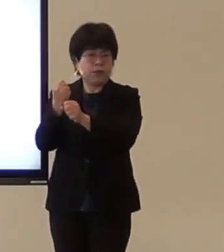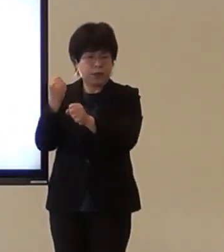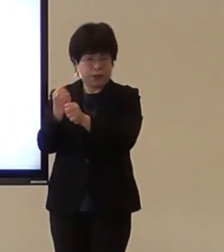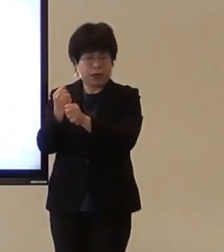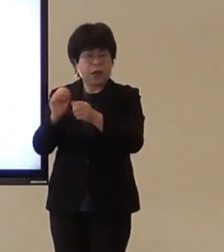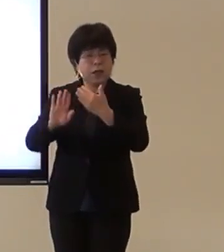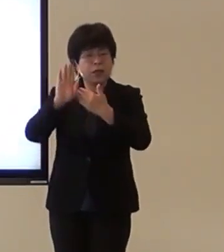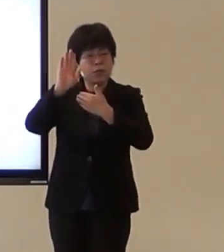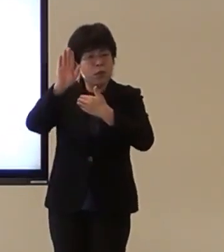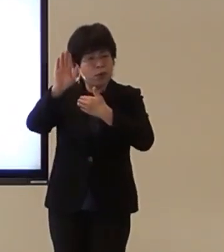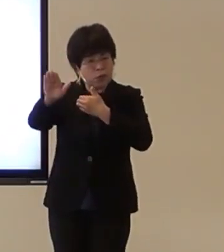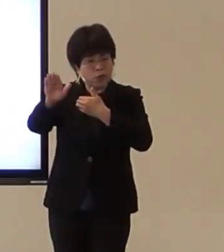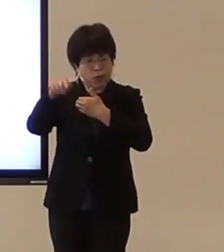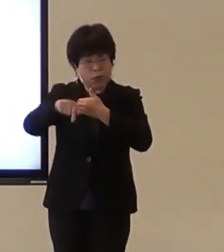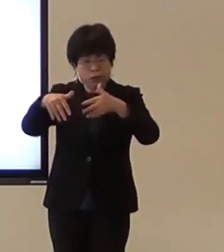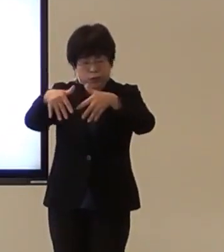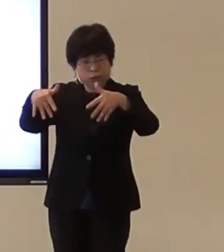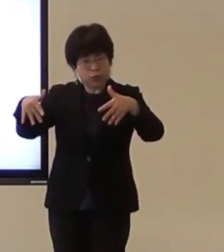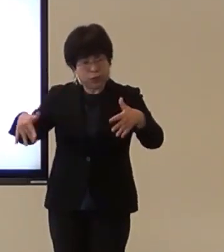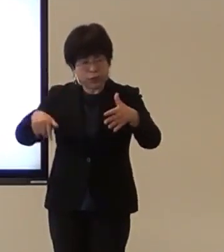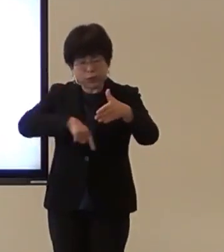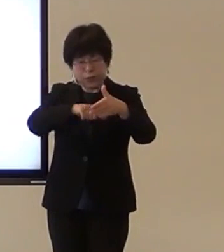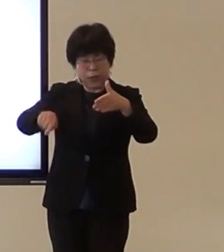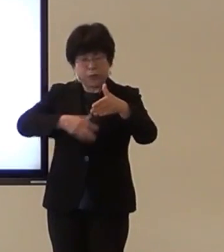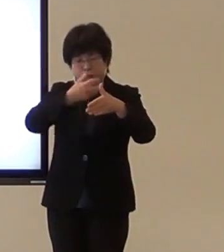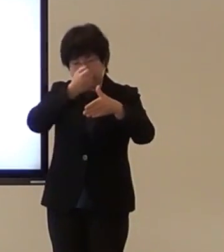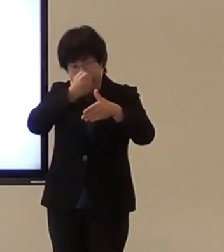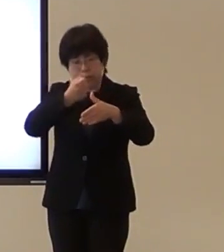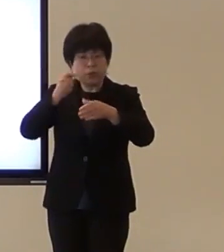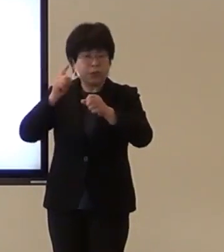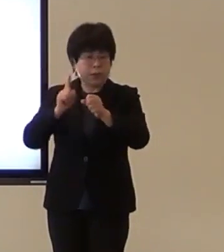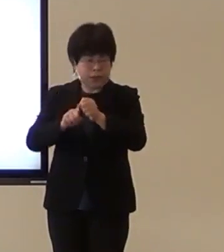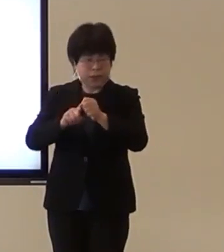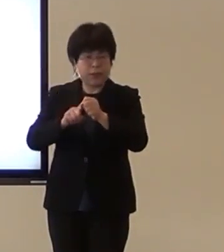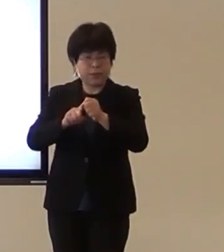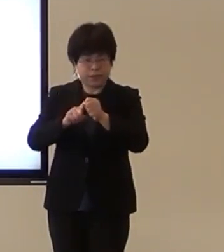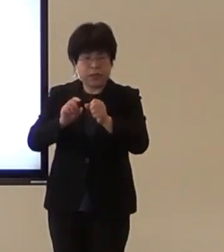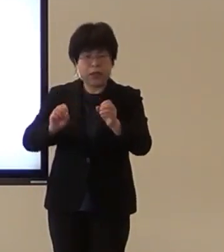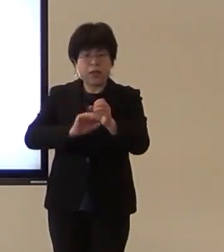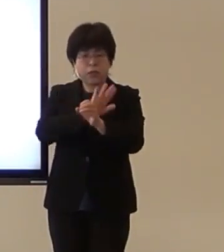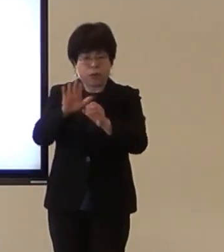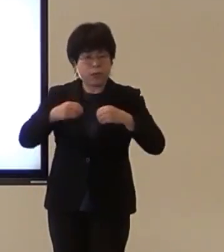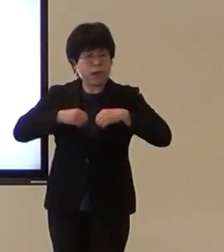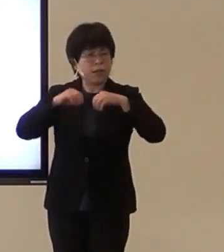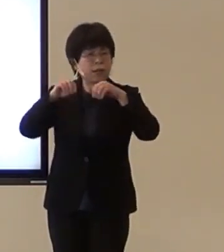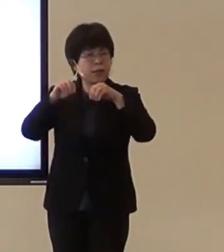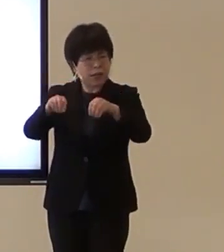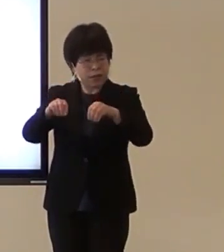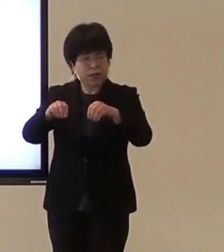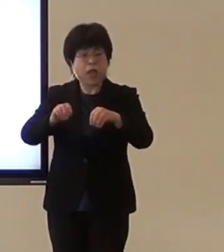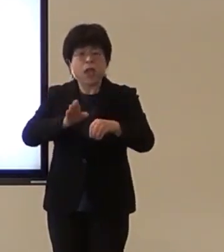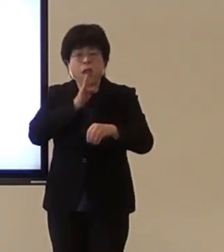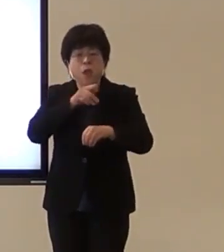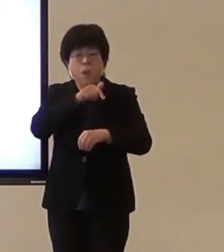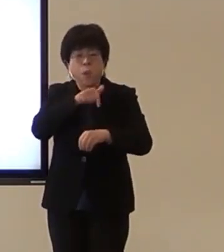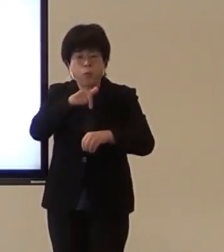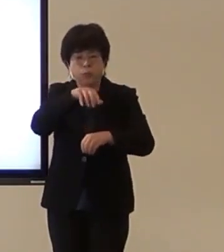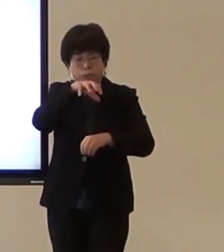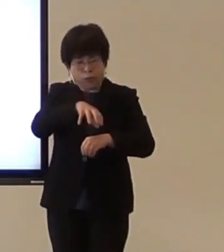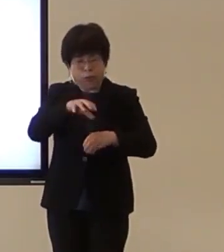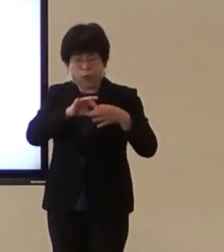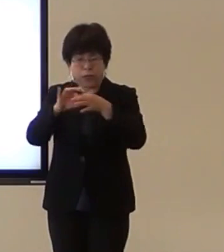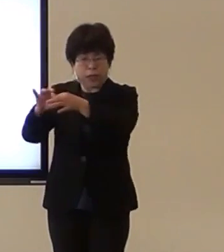後も柔軟に組織体制の充実強化を図る中で、新型コロナウイルス感染症対策本部と連動させなが